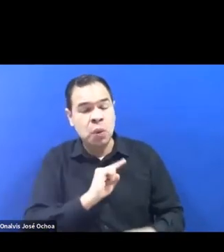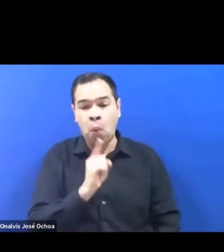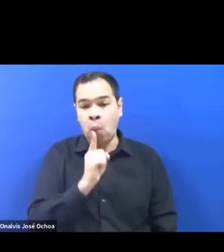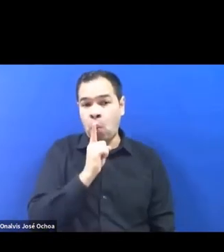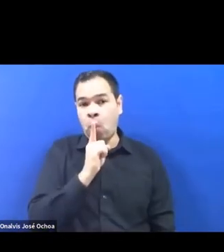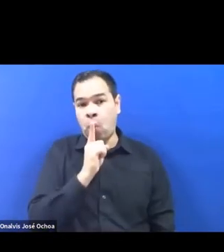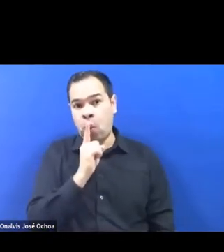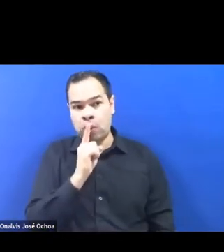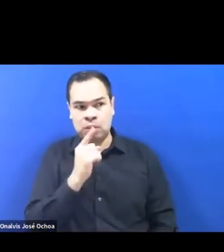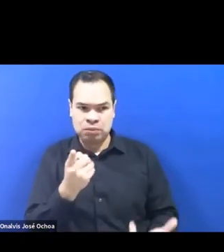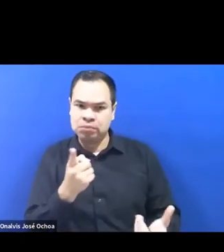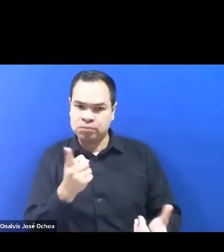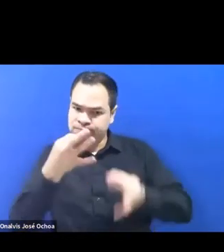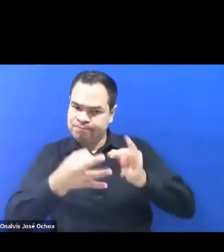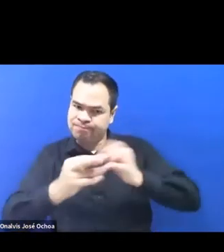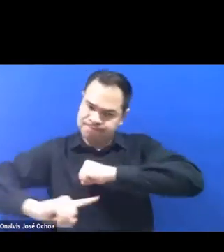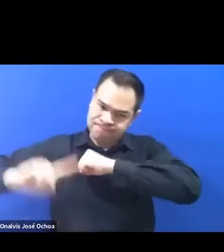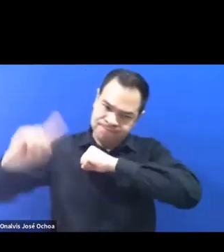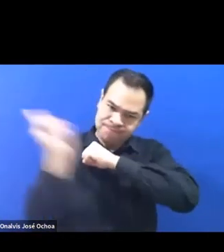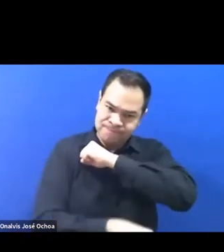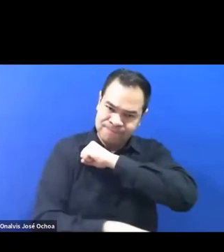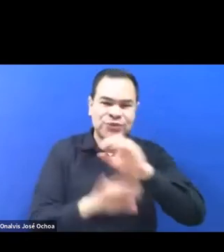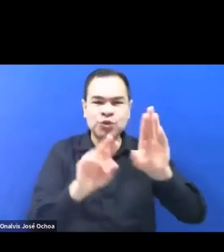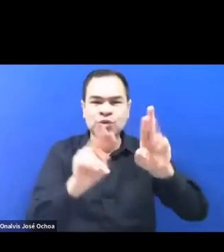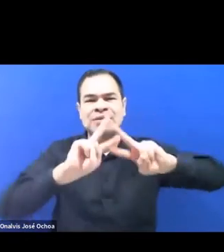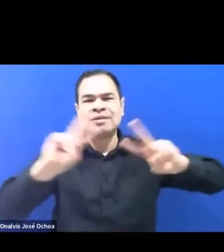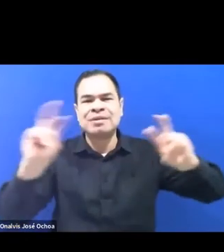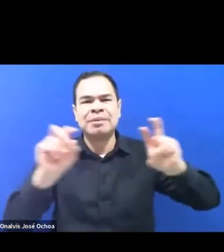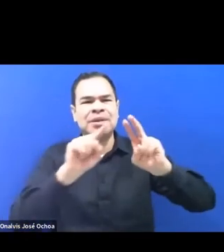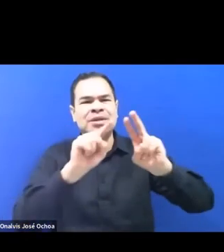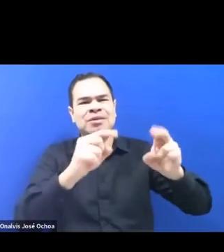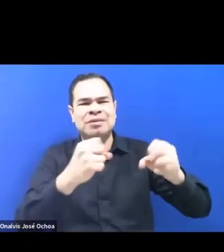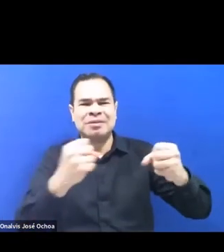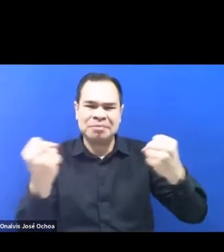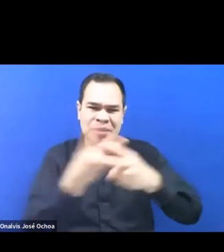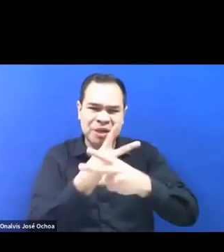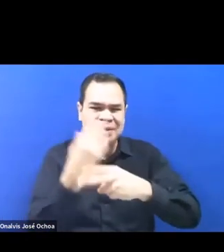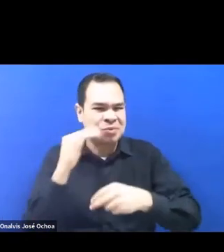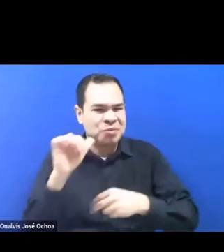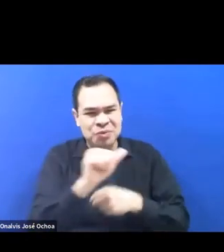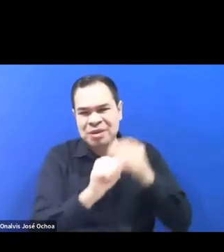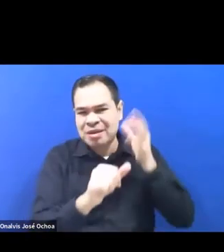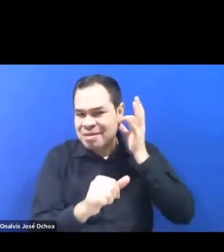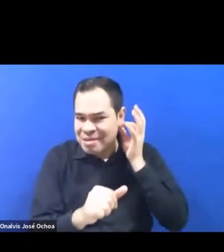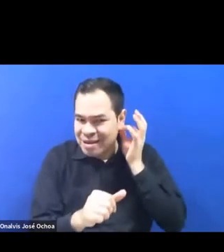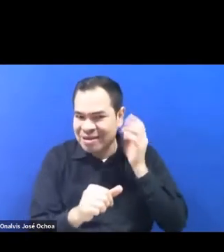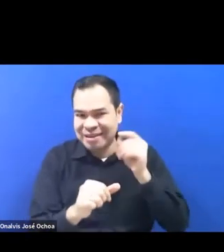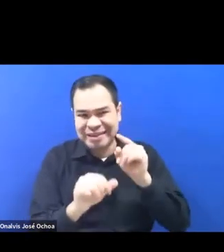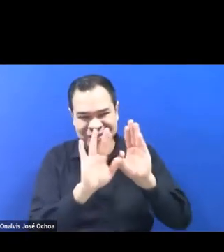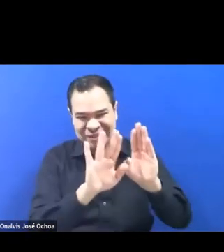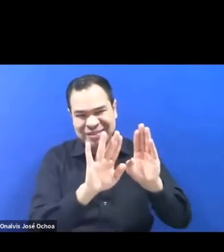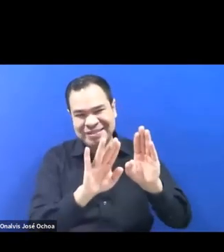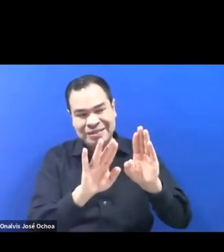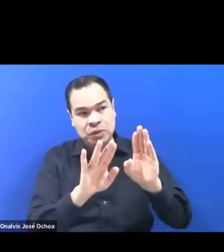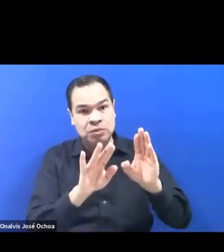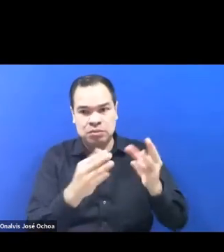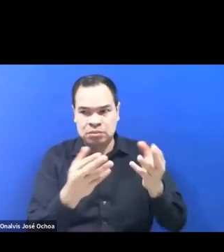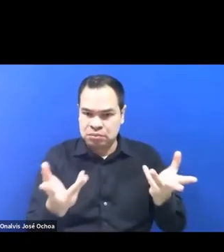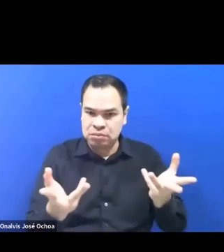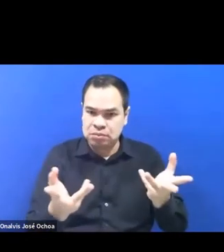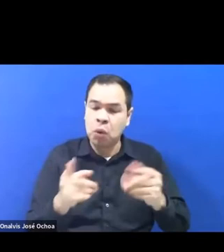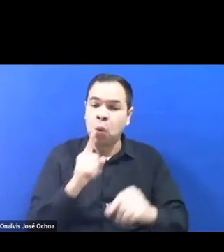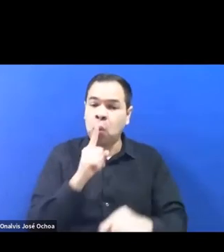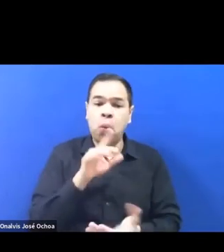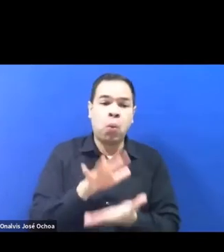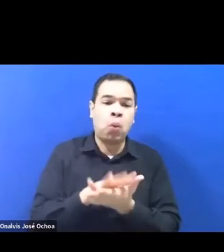pero en particular en los casos de violencias contra las mujeres y las niñas, de violencias basadas en género, es sin duda un